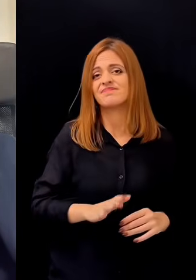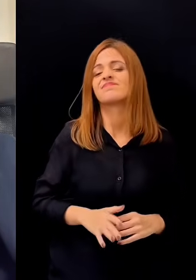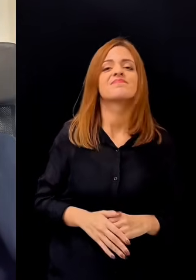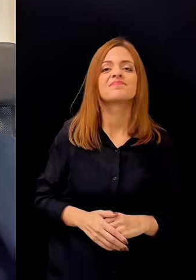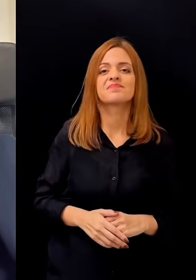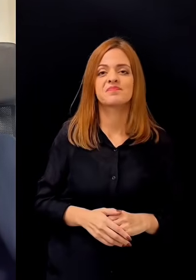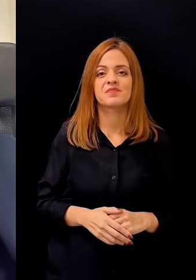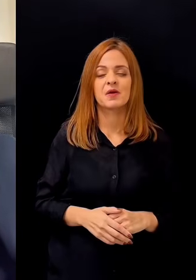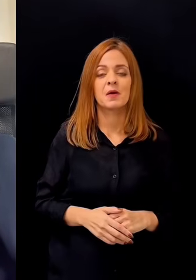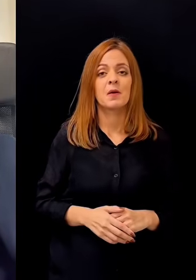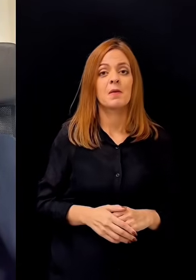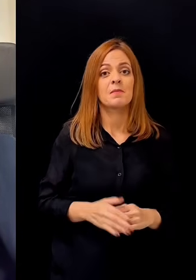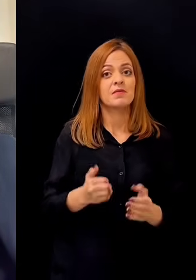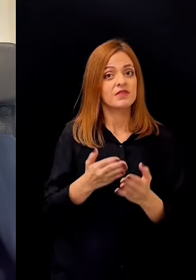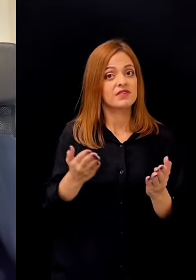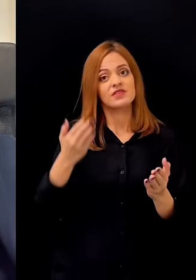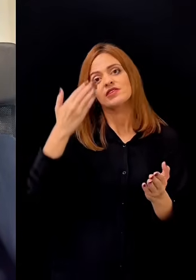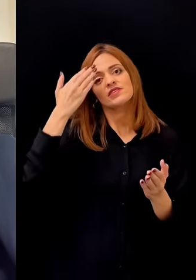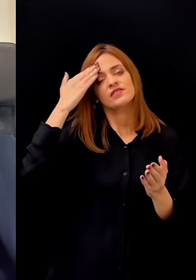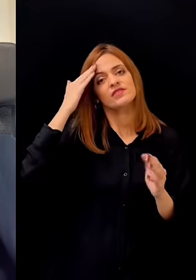Para que isso fique bem claro.